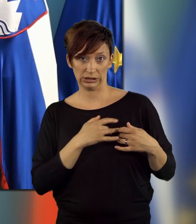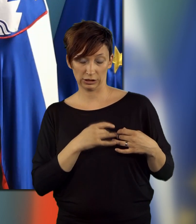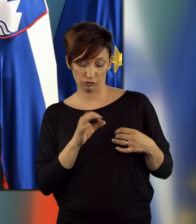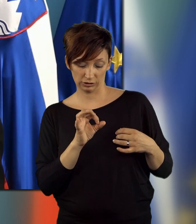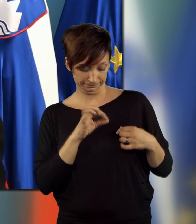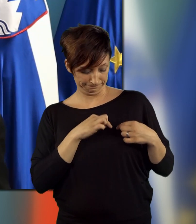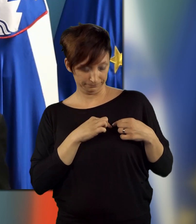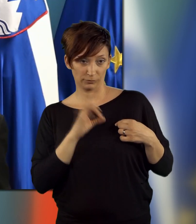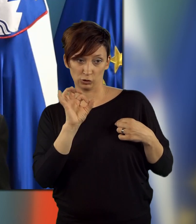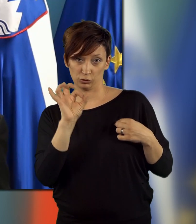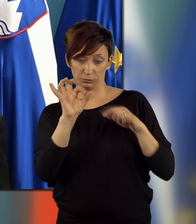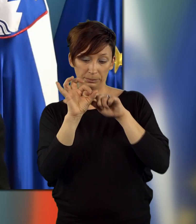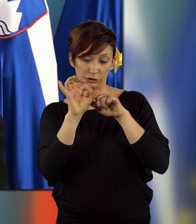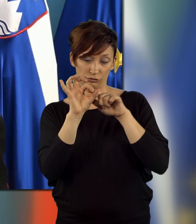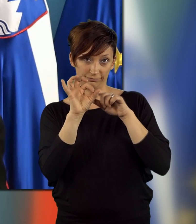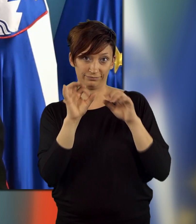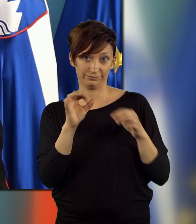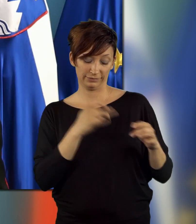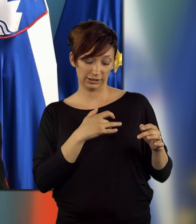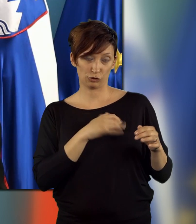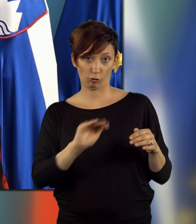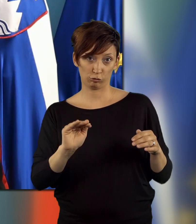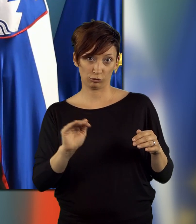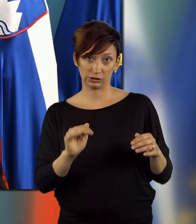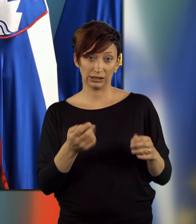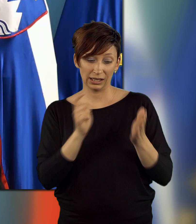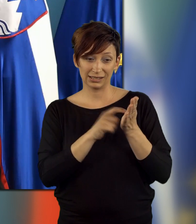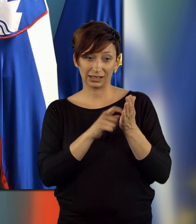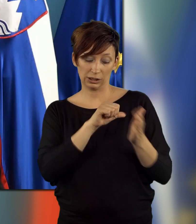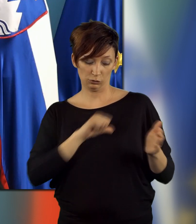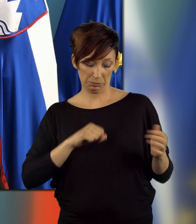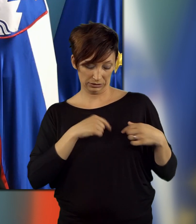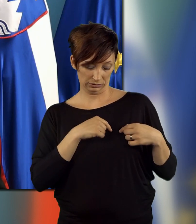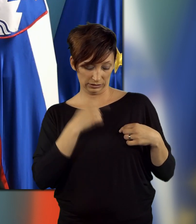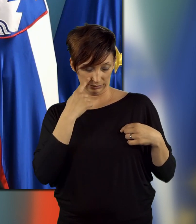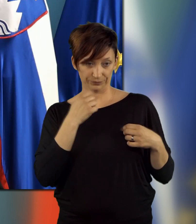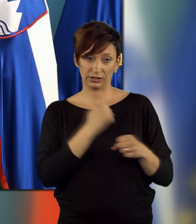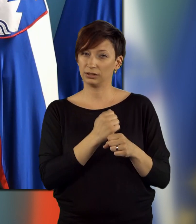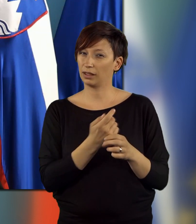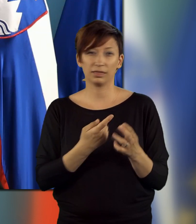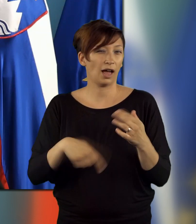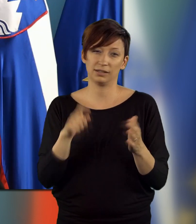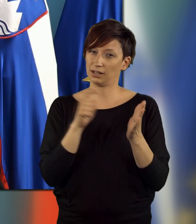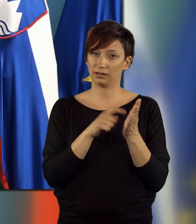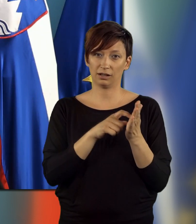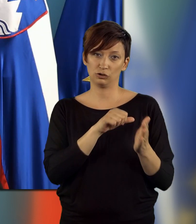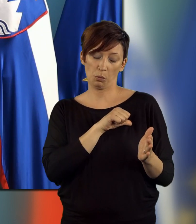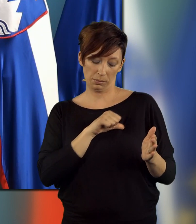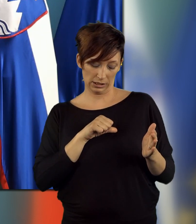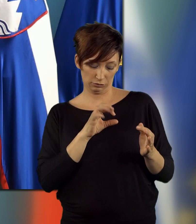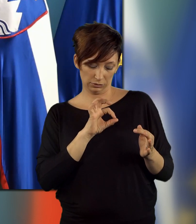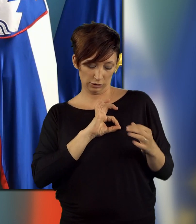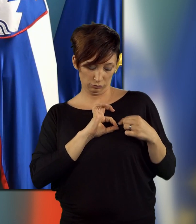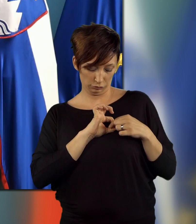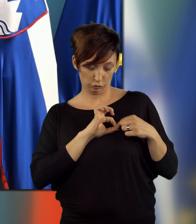otroško srčice je takole veliko, in delati zahtevne operacije na tem, da so to ene